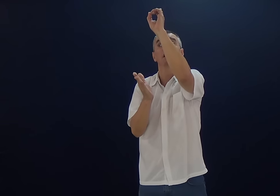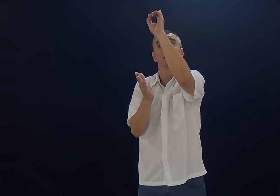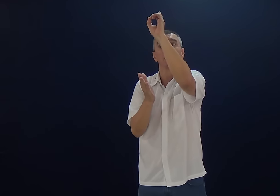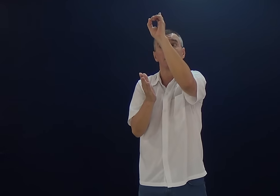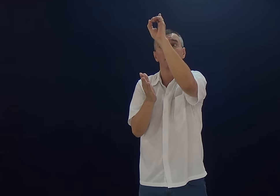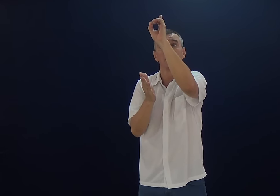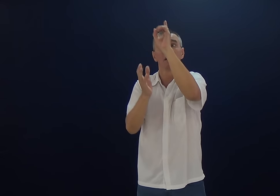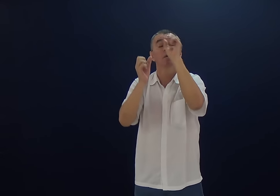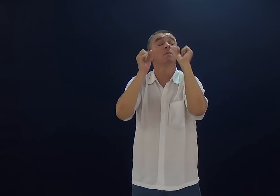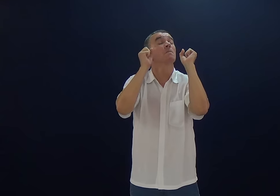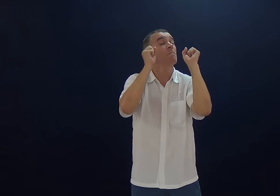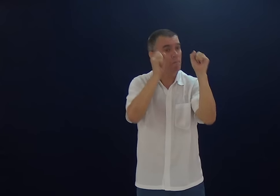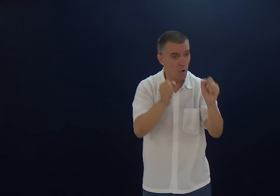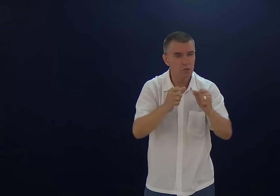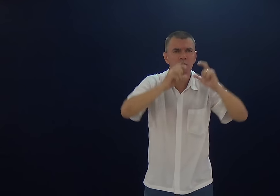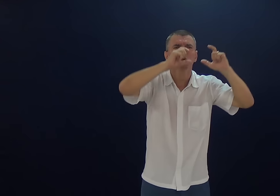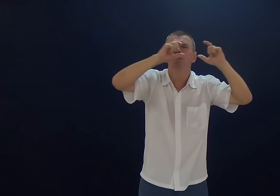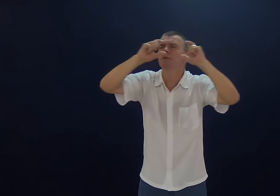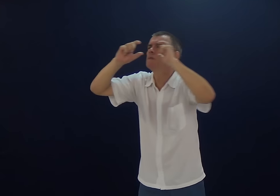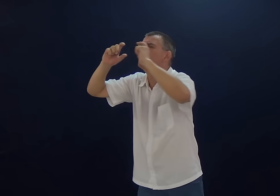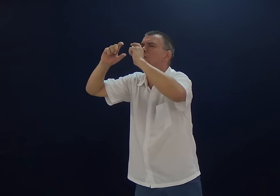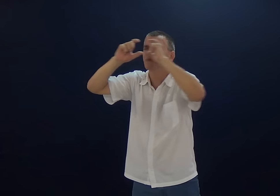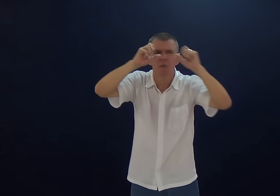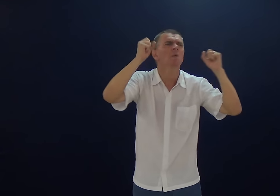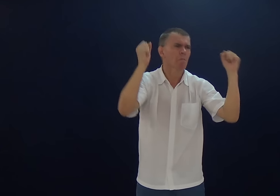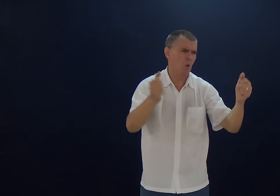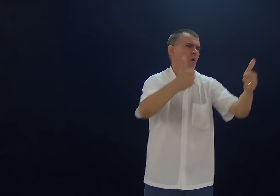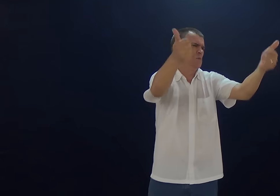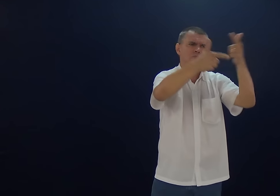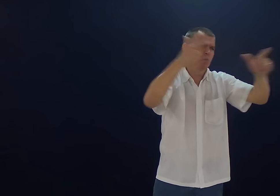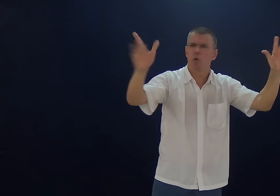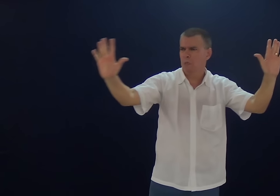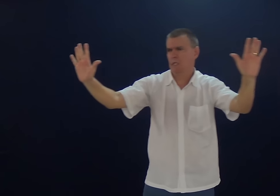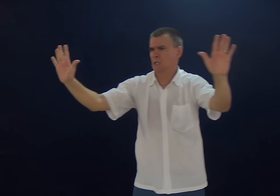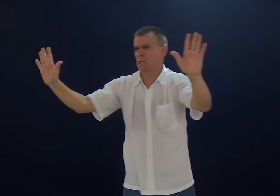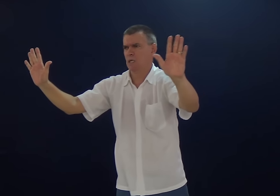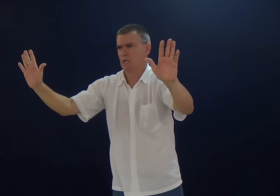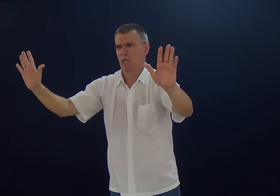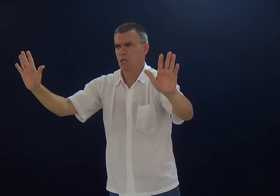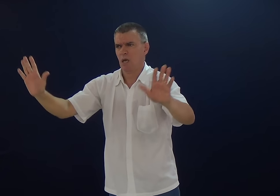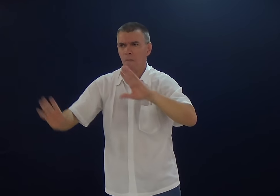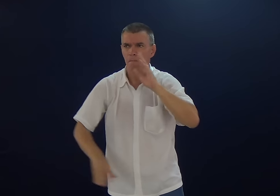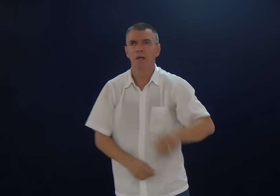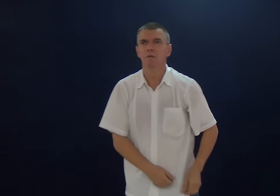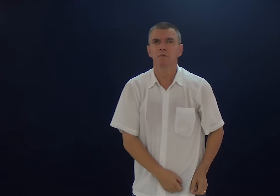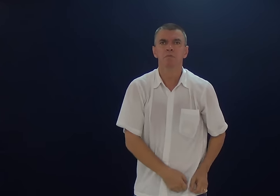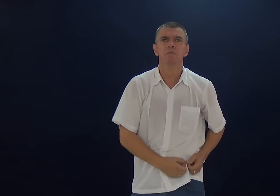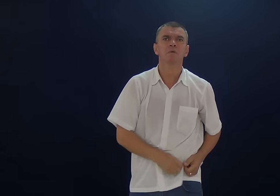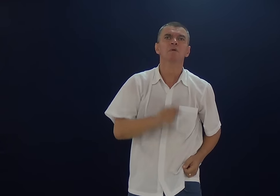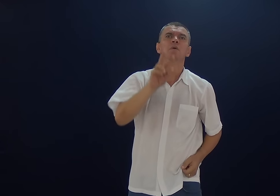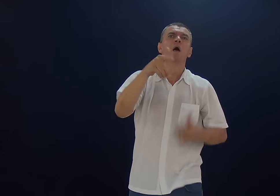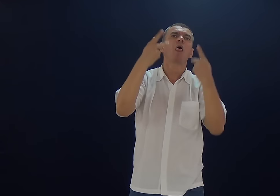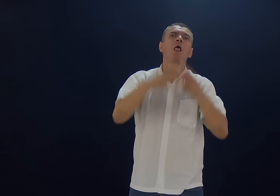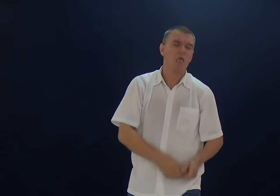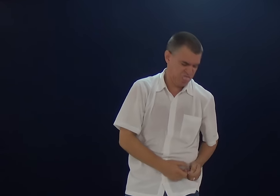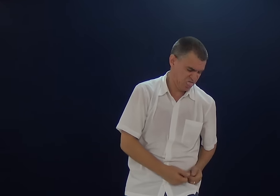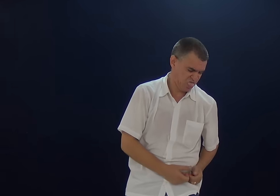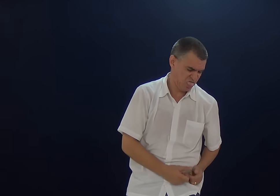você pode usar celular na no no culto pode pode usar a bíblia pode filmar pode F fotografar mas